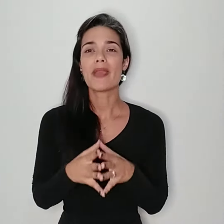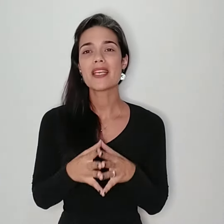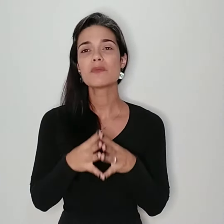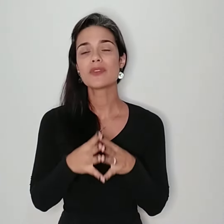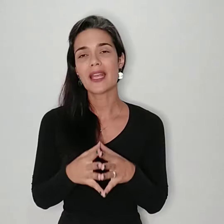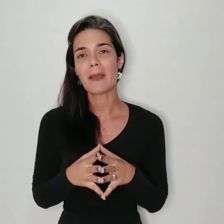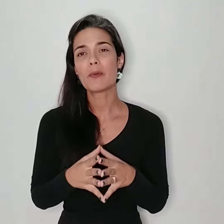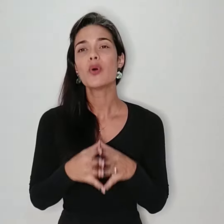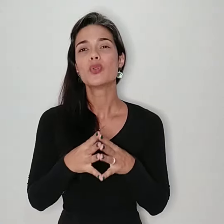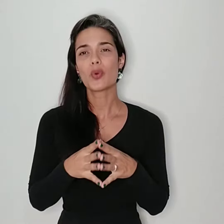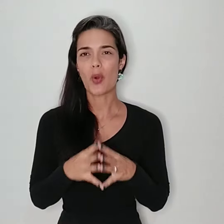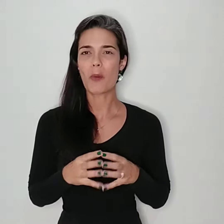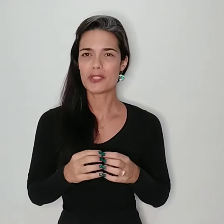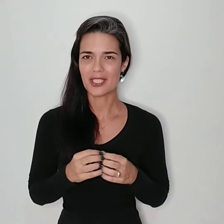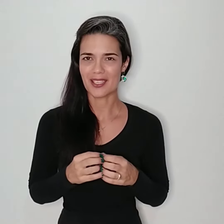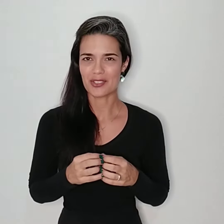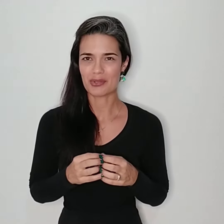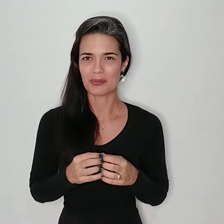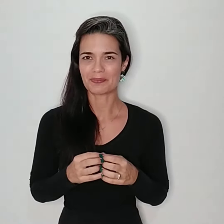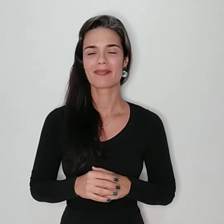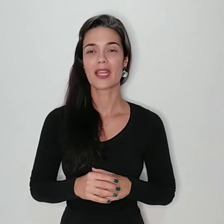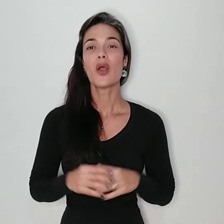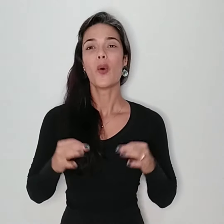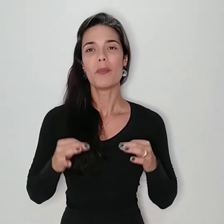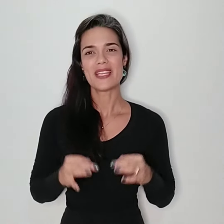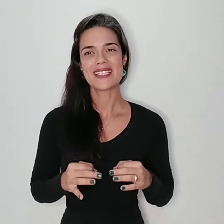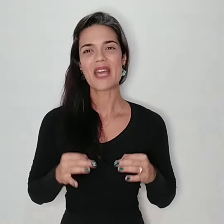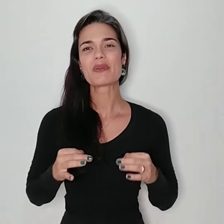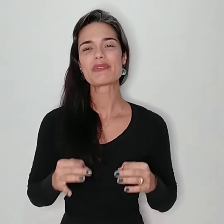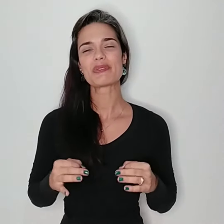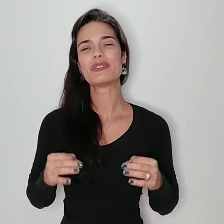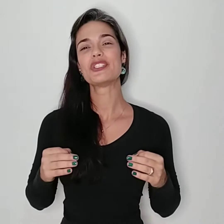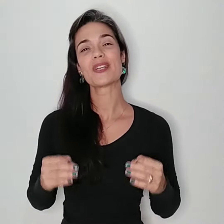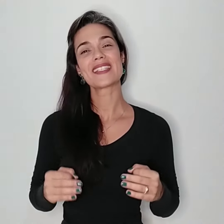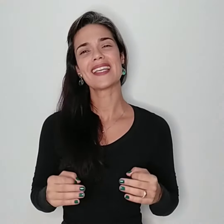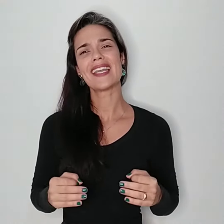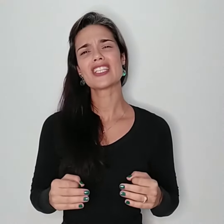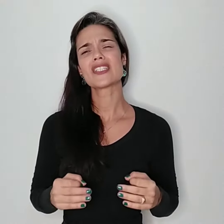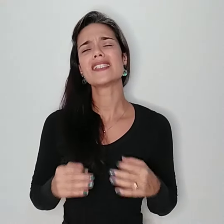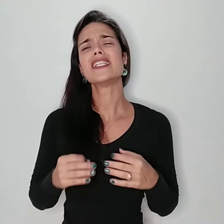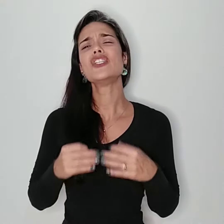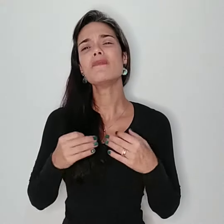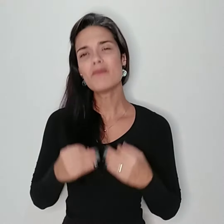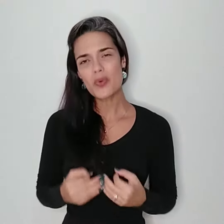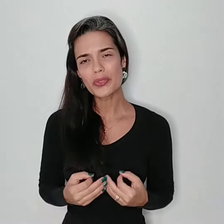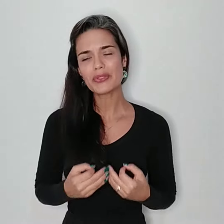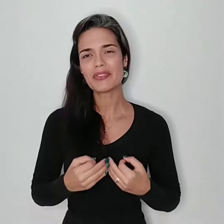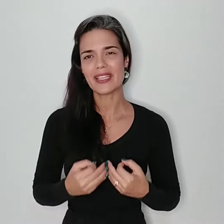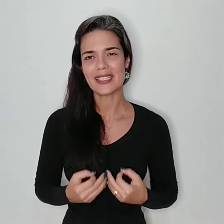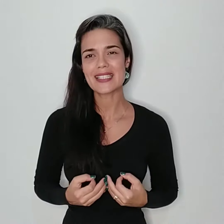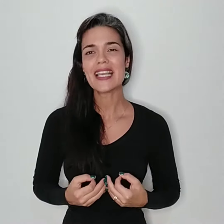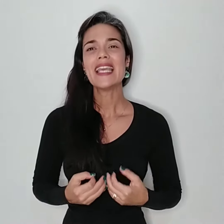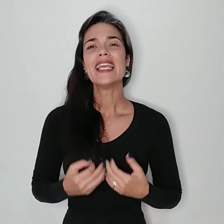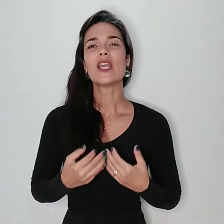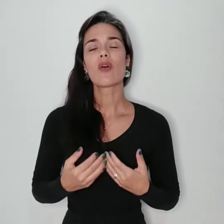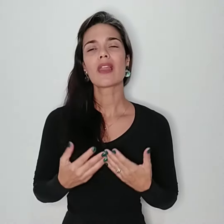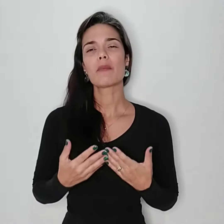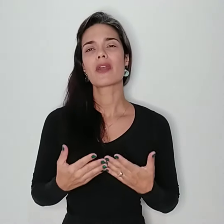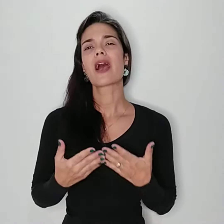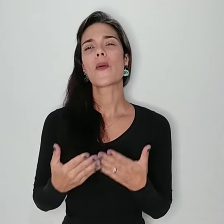mesmo tempo, do corpo de Cristo. O Ministério Consuldo de nossa igreja se sente muito feliz em colaborar com